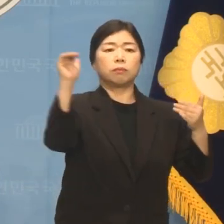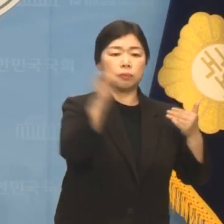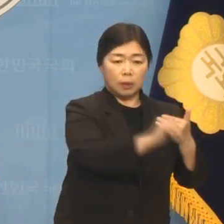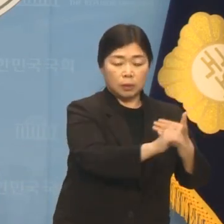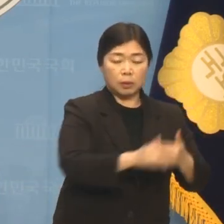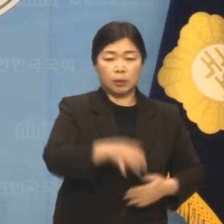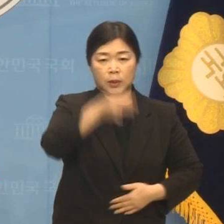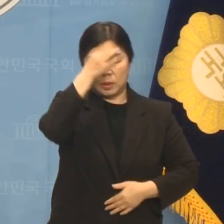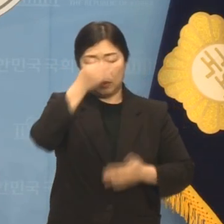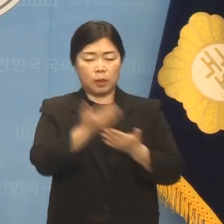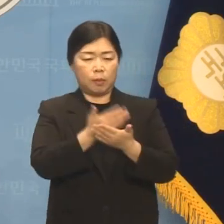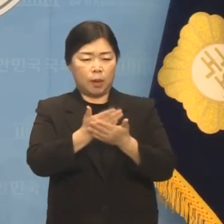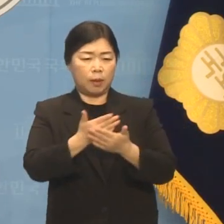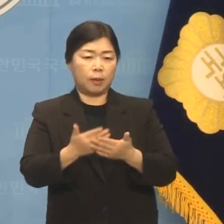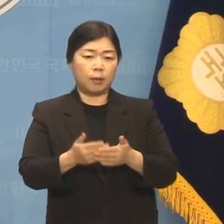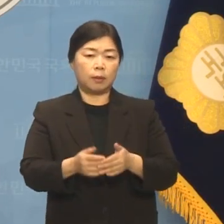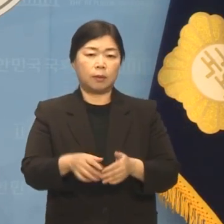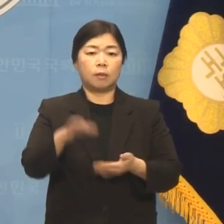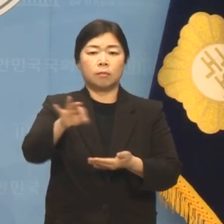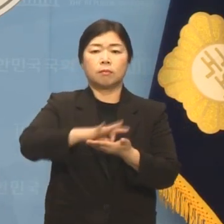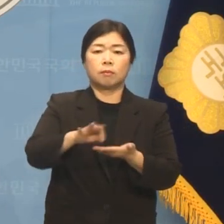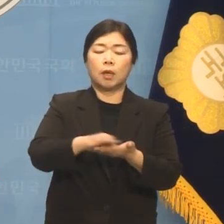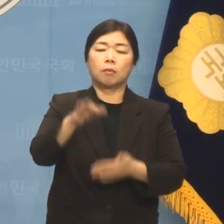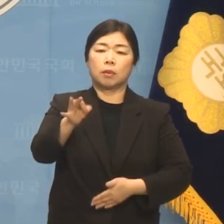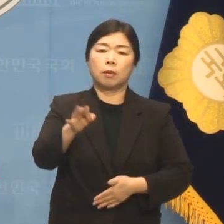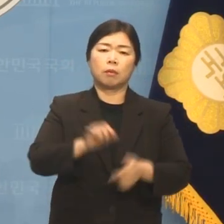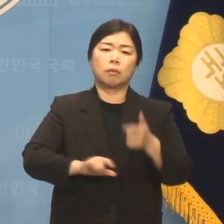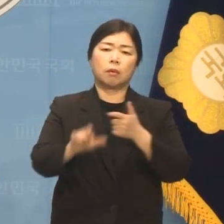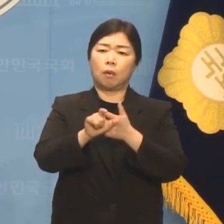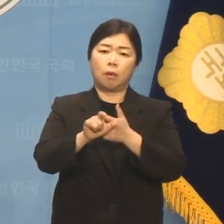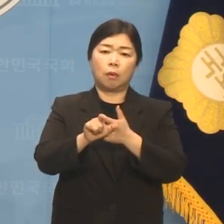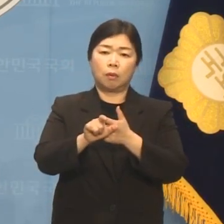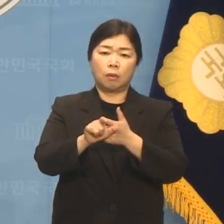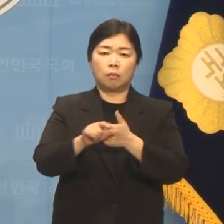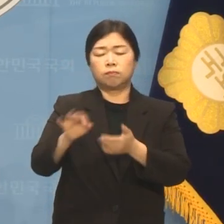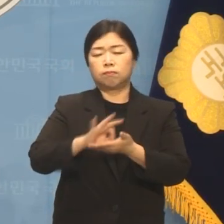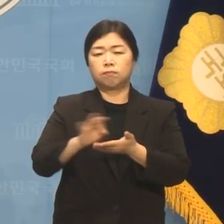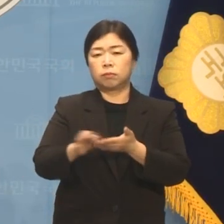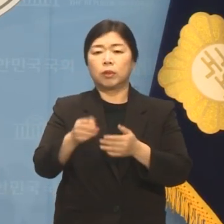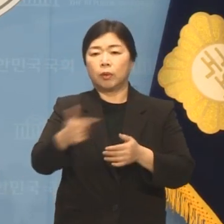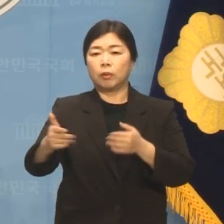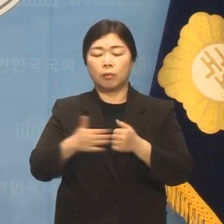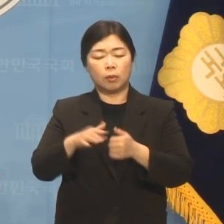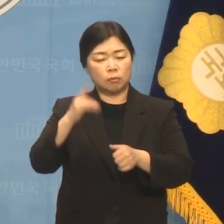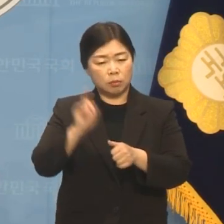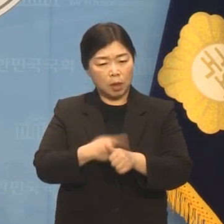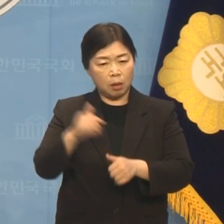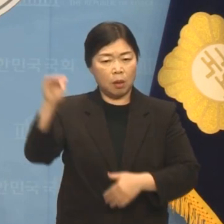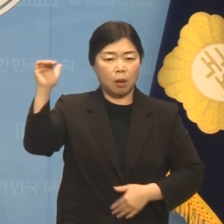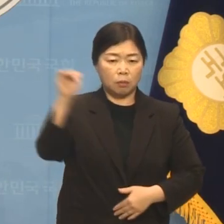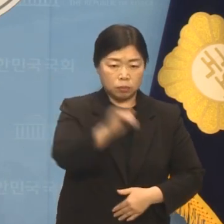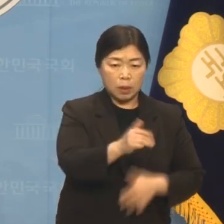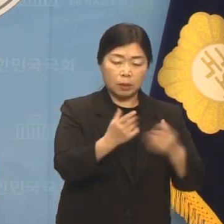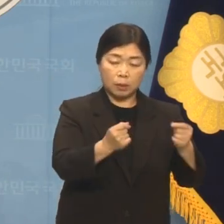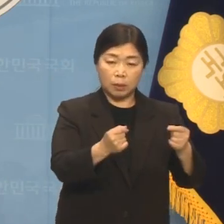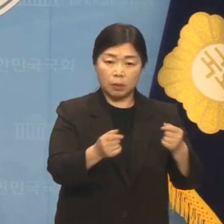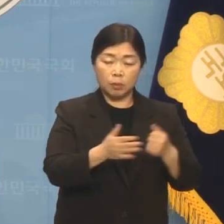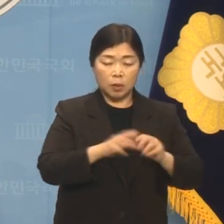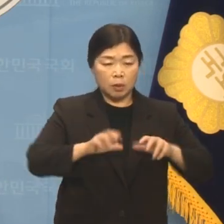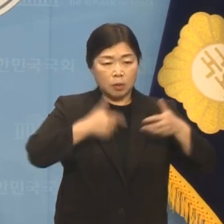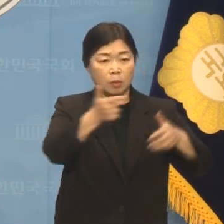기술 개발로 발전 단가는 더욱 하락할 것으로 예측됩니다. 이런 상황에서